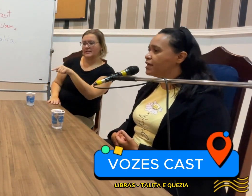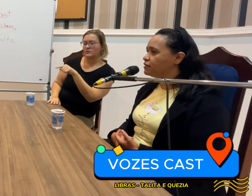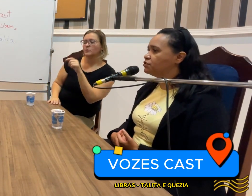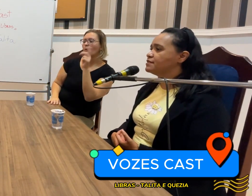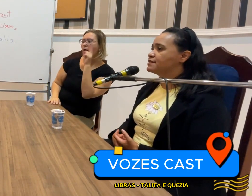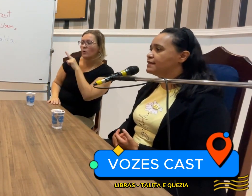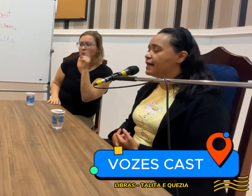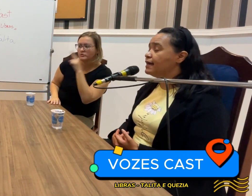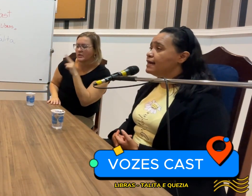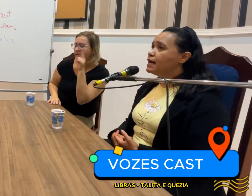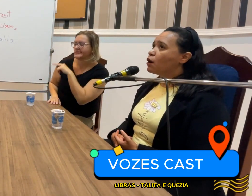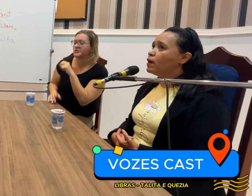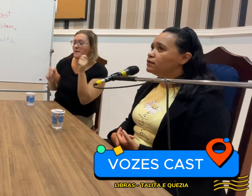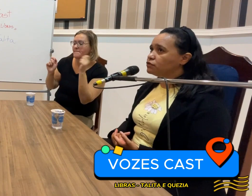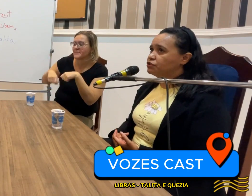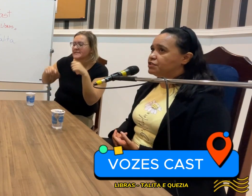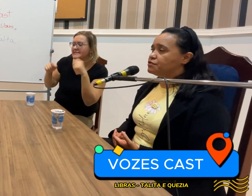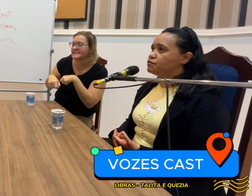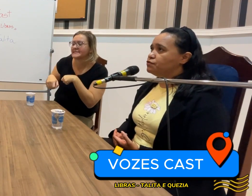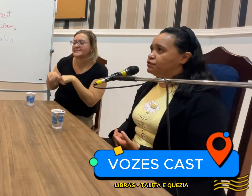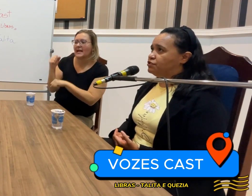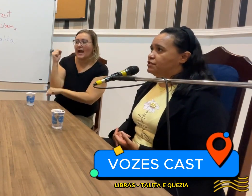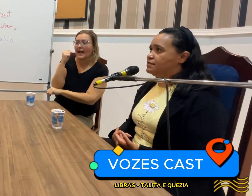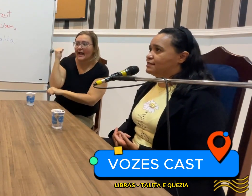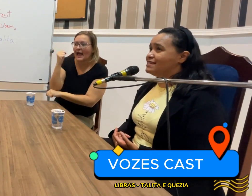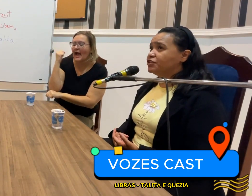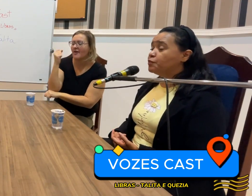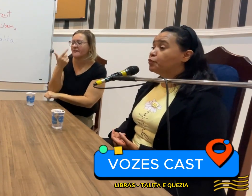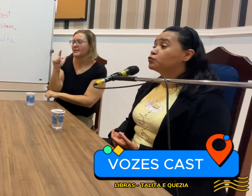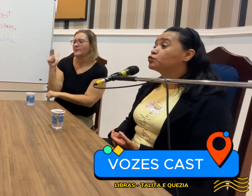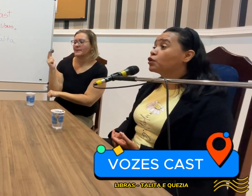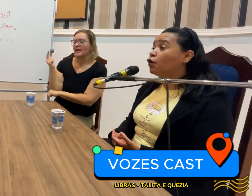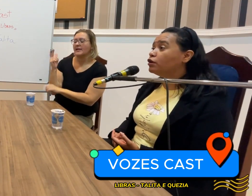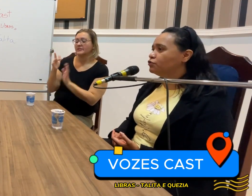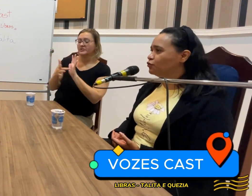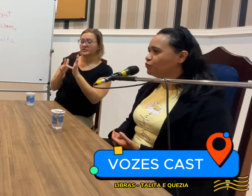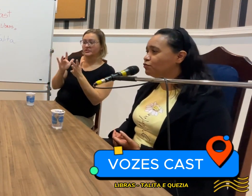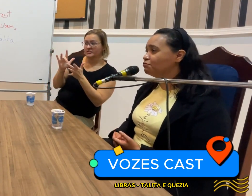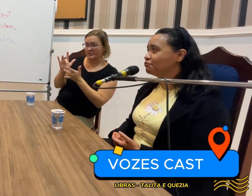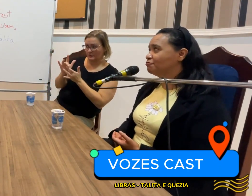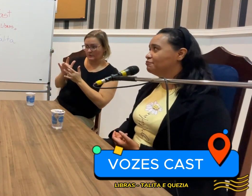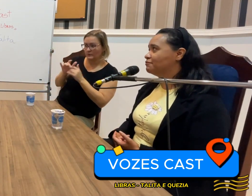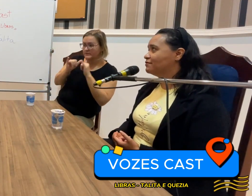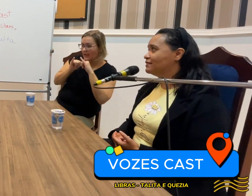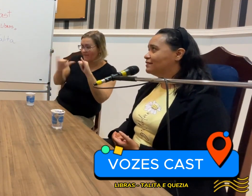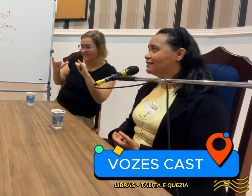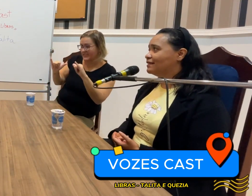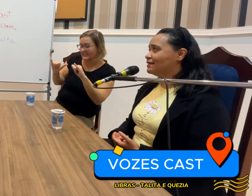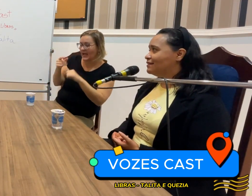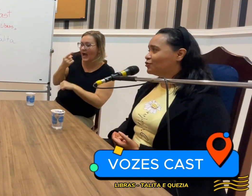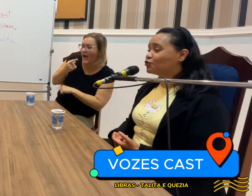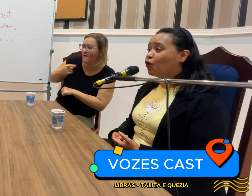questões urgentes, né? Sim. Quando Jesus disse, ide por todo o mundo,